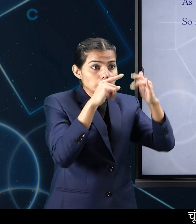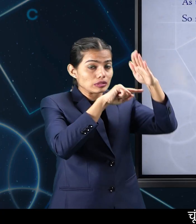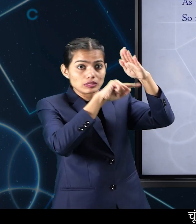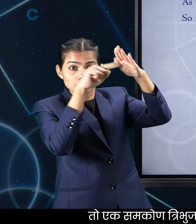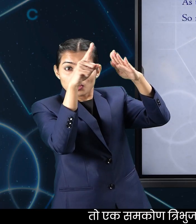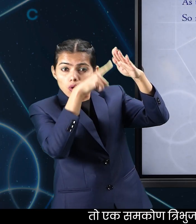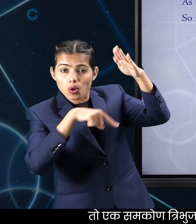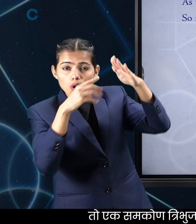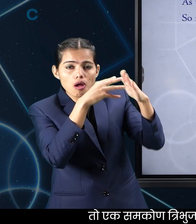तो एक